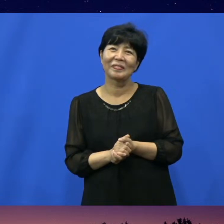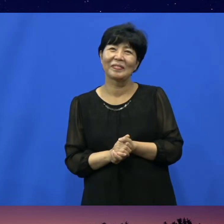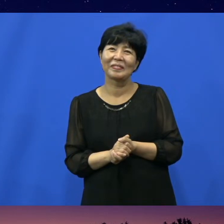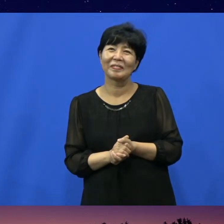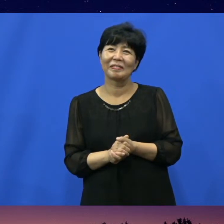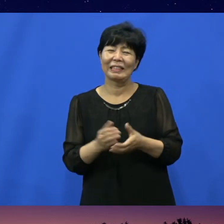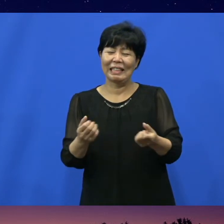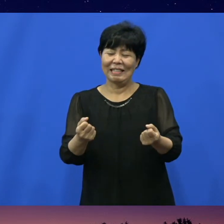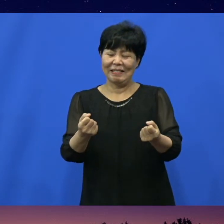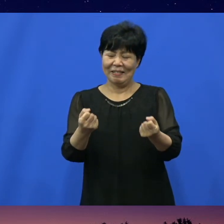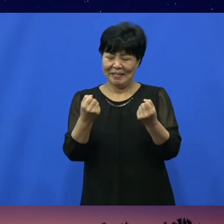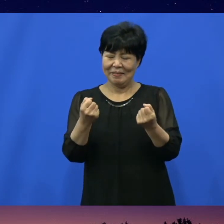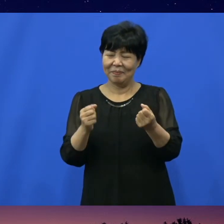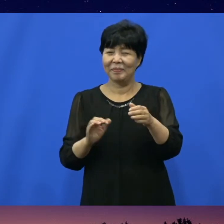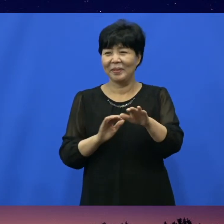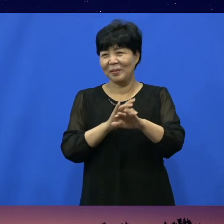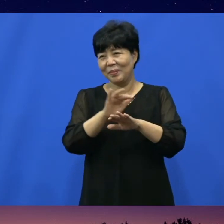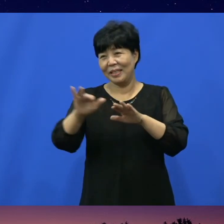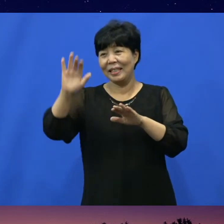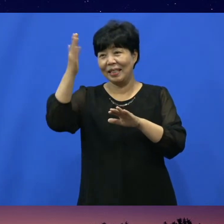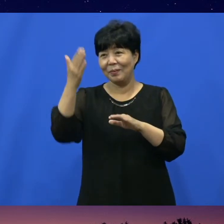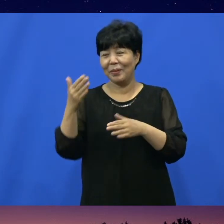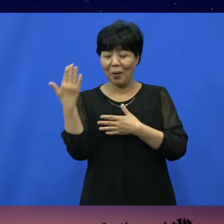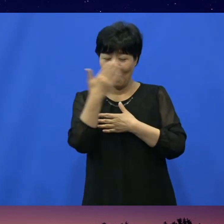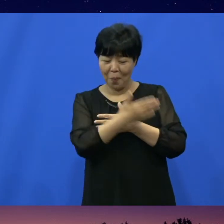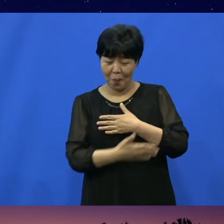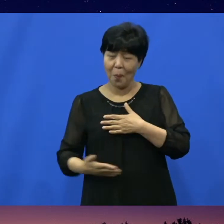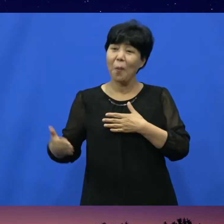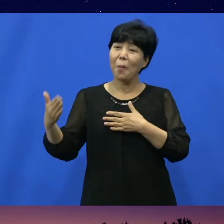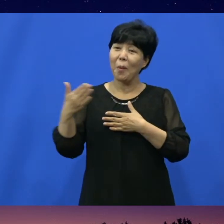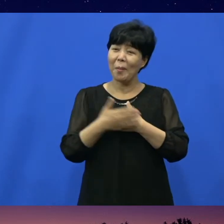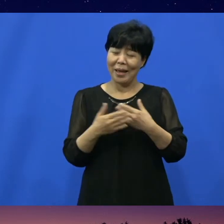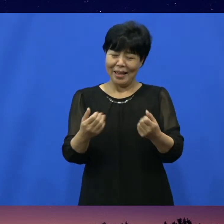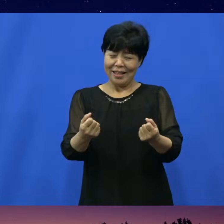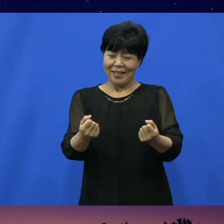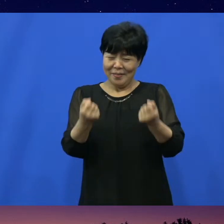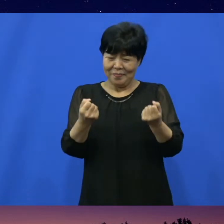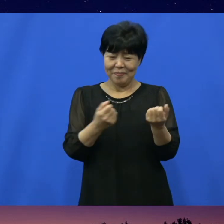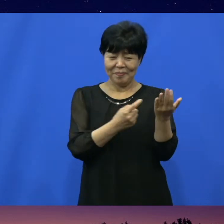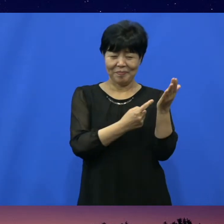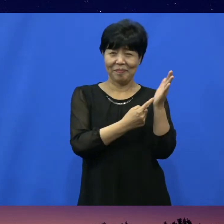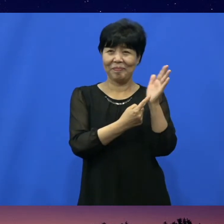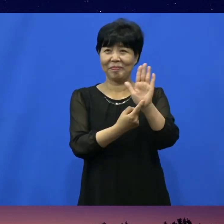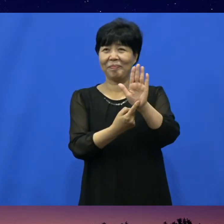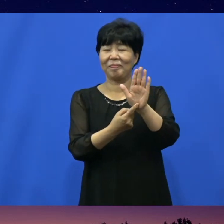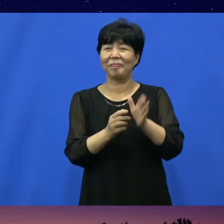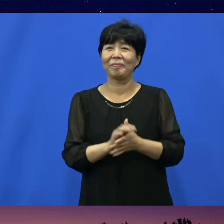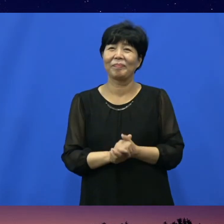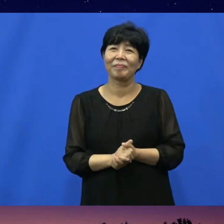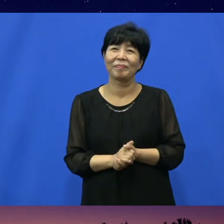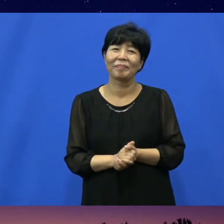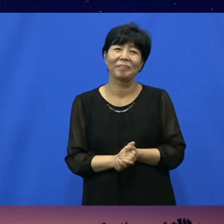활력이 넘쳐요. 여러분, 사랑을 받는 사람은 달라요. 온몸에서 에너지가 나와요. 에너지.